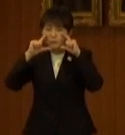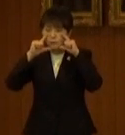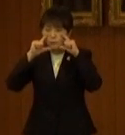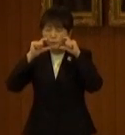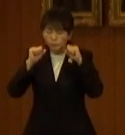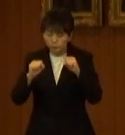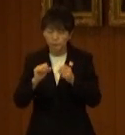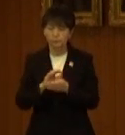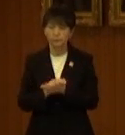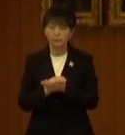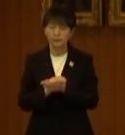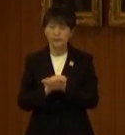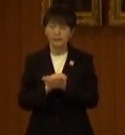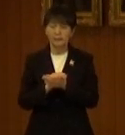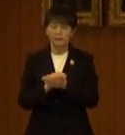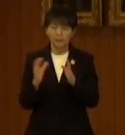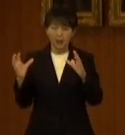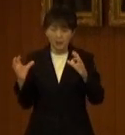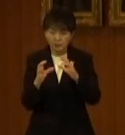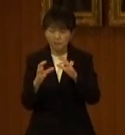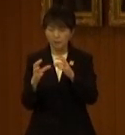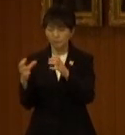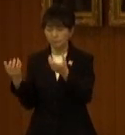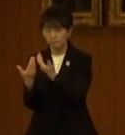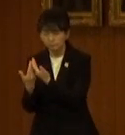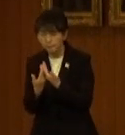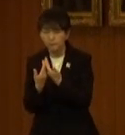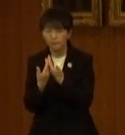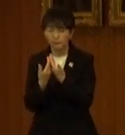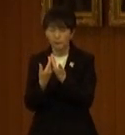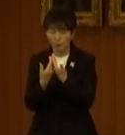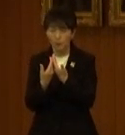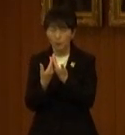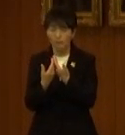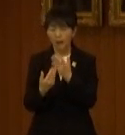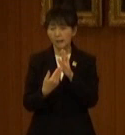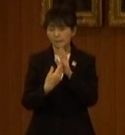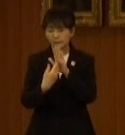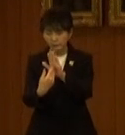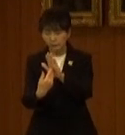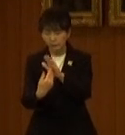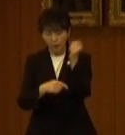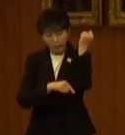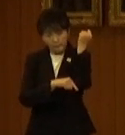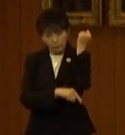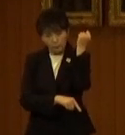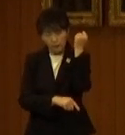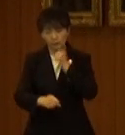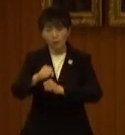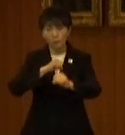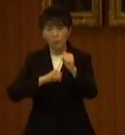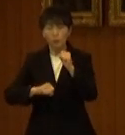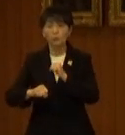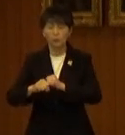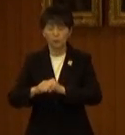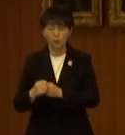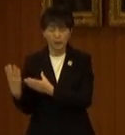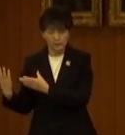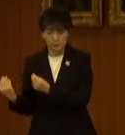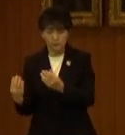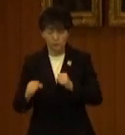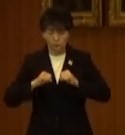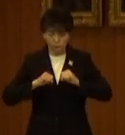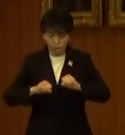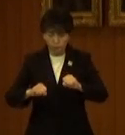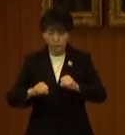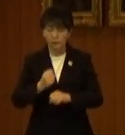か、あるいは3密を避けるといった基本的な行動、これを徹底をしていただくということがより